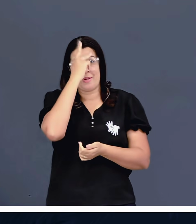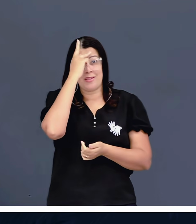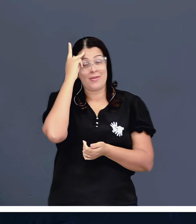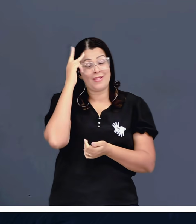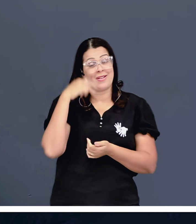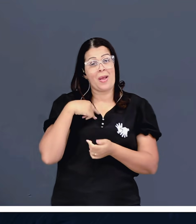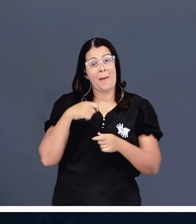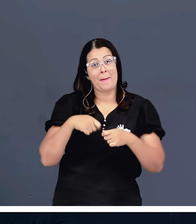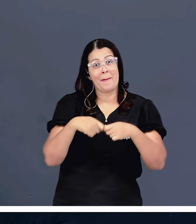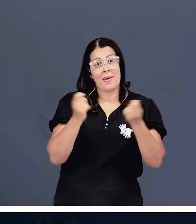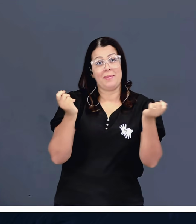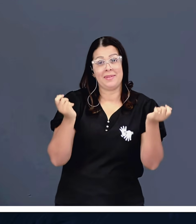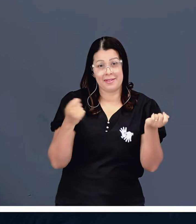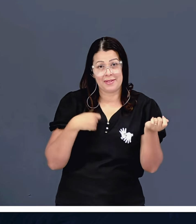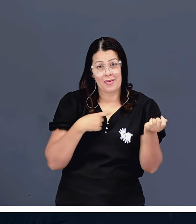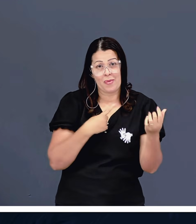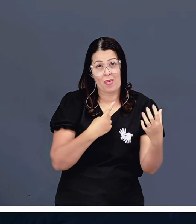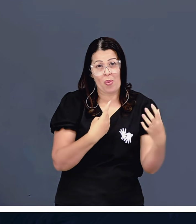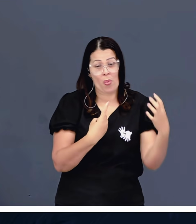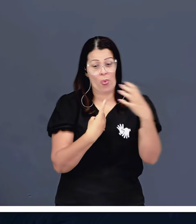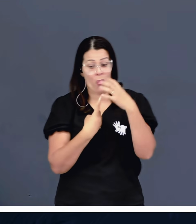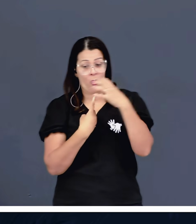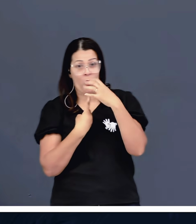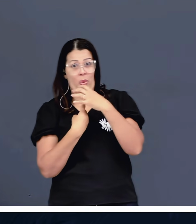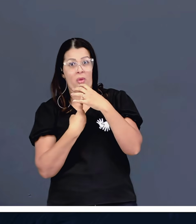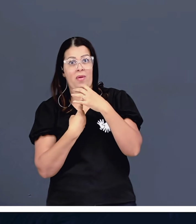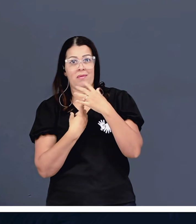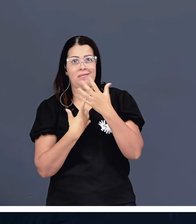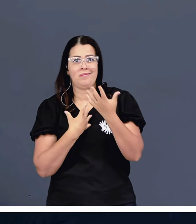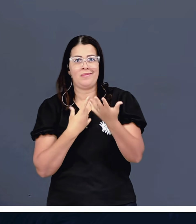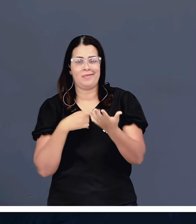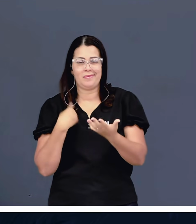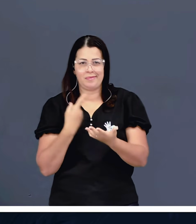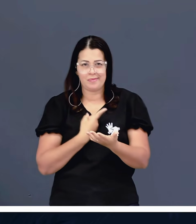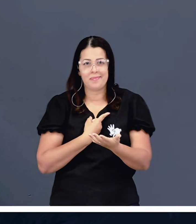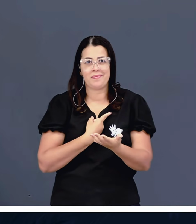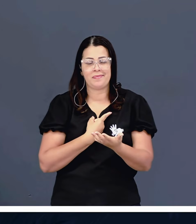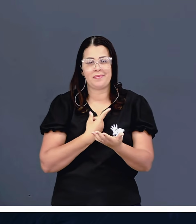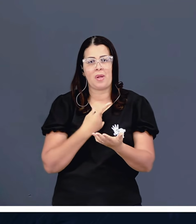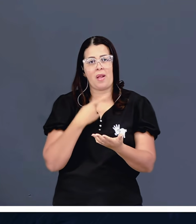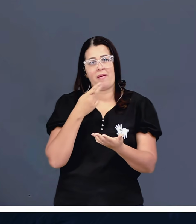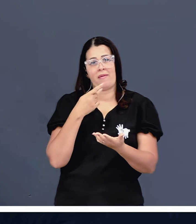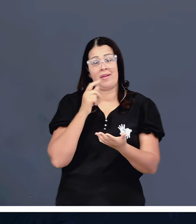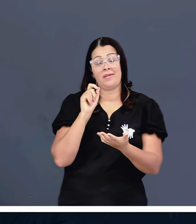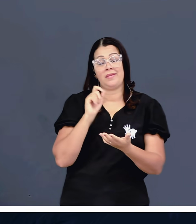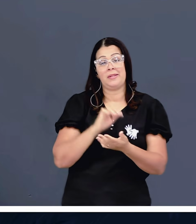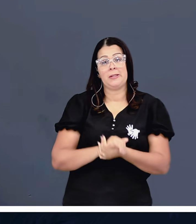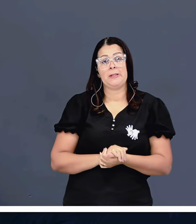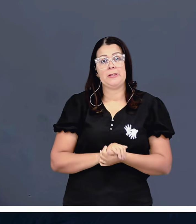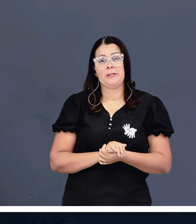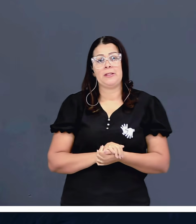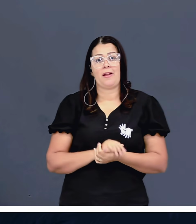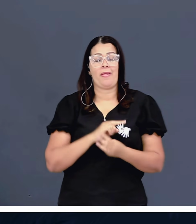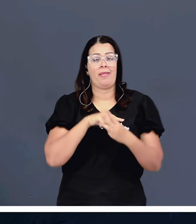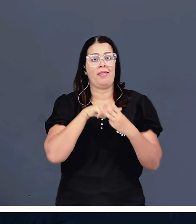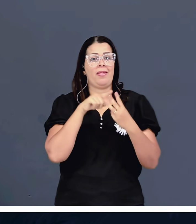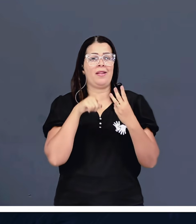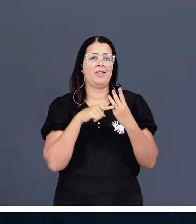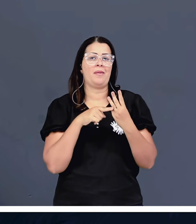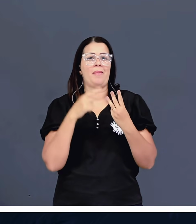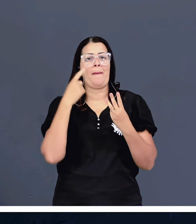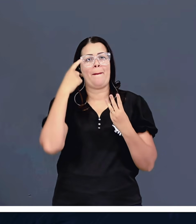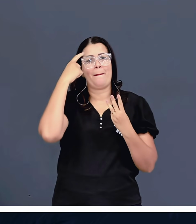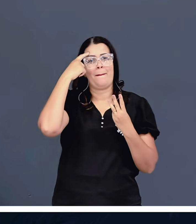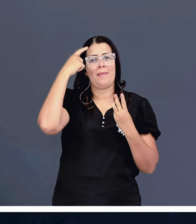nós permitimos exercer influência sobre nós. E como eu estou falando sobre 3 tipos de